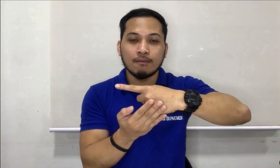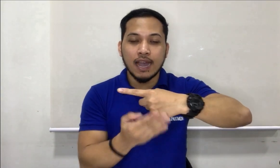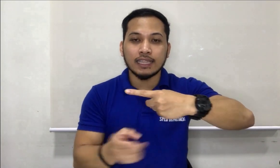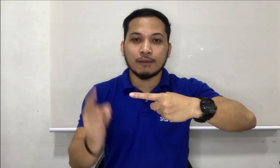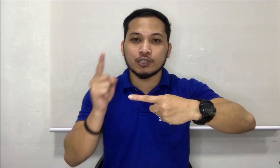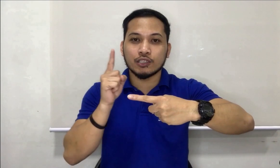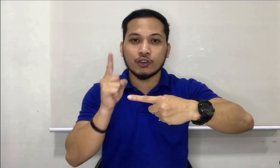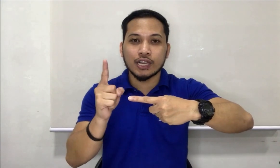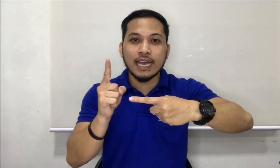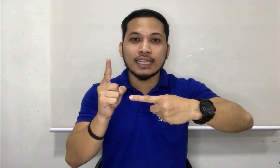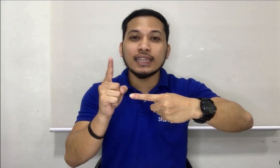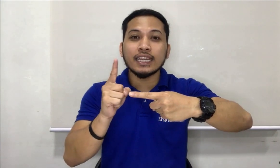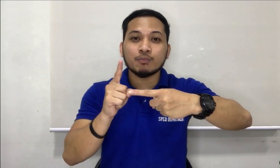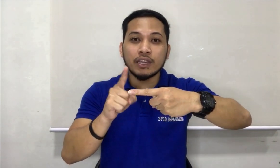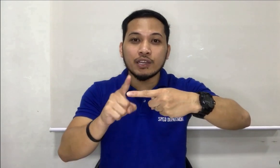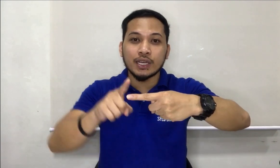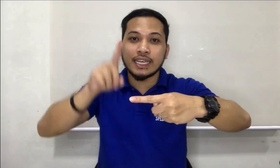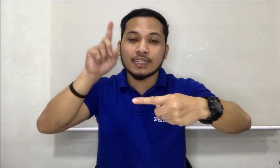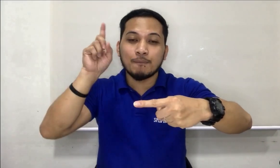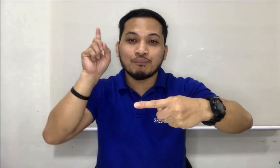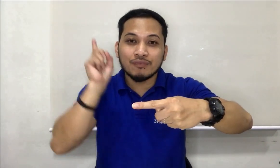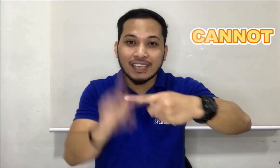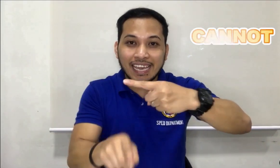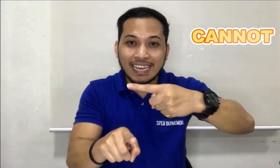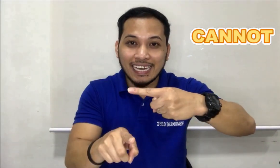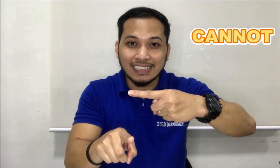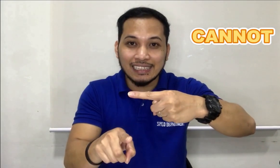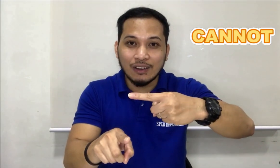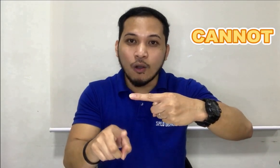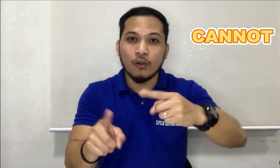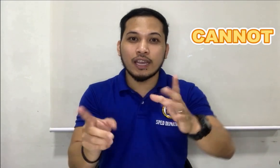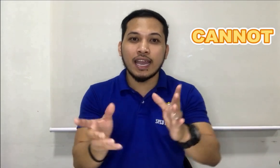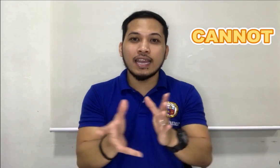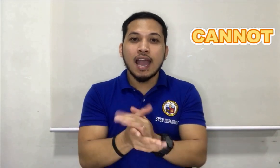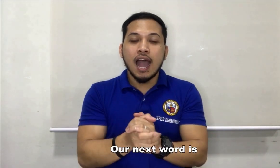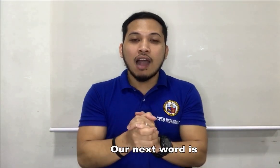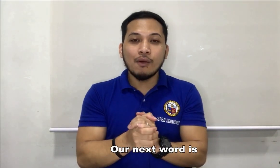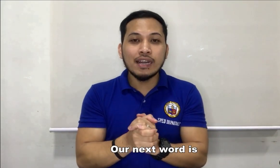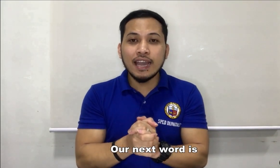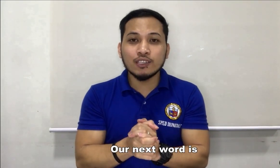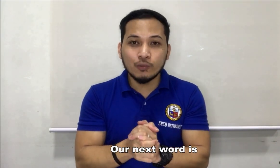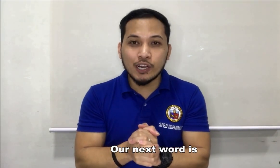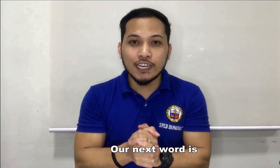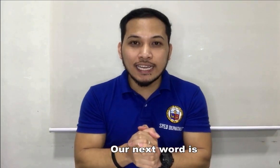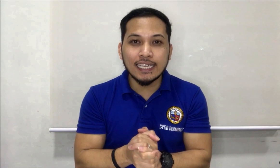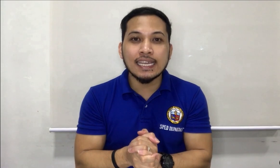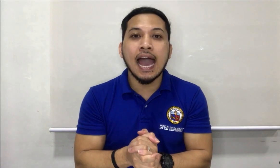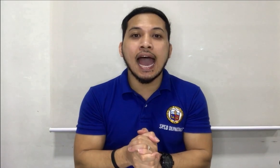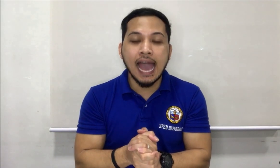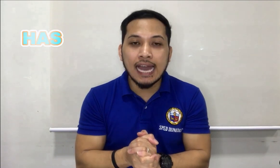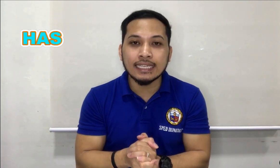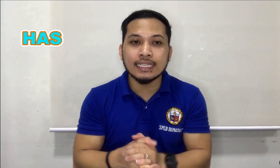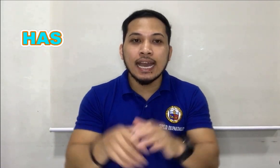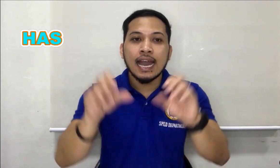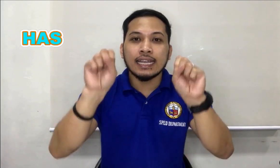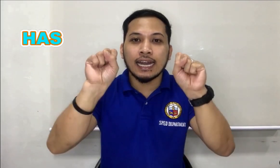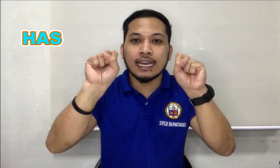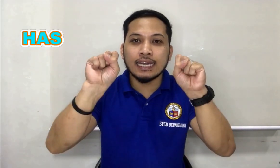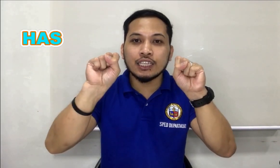kaliwang kamay tapos itong right index finger is cannot. Okay? Our next word is has. Naka